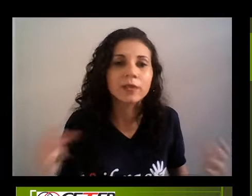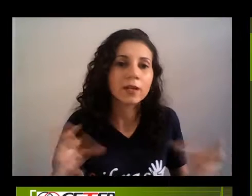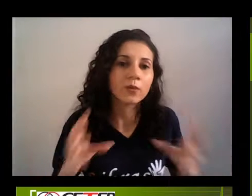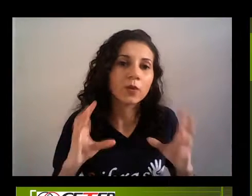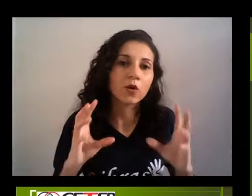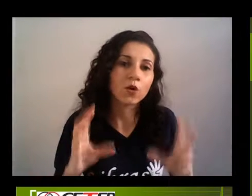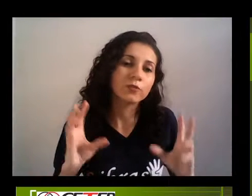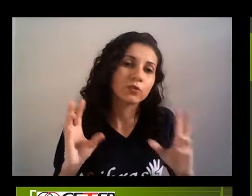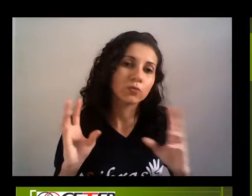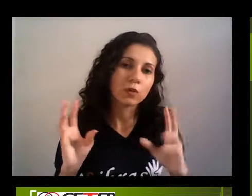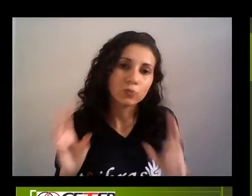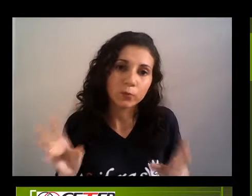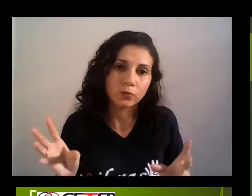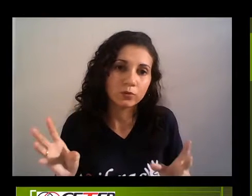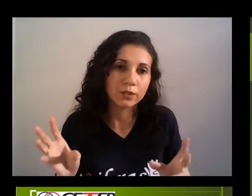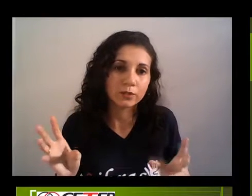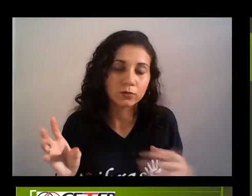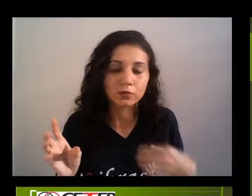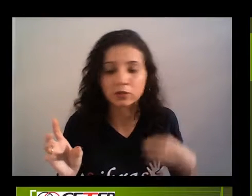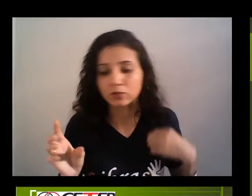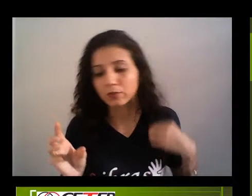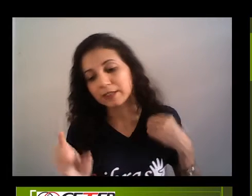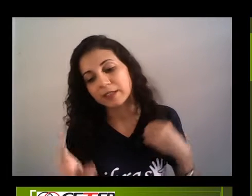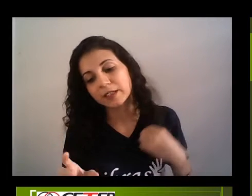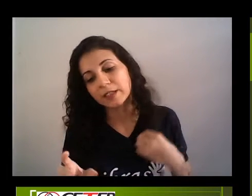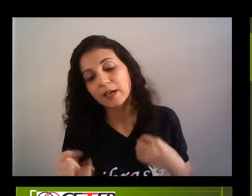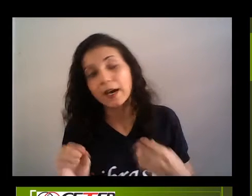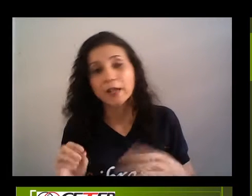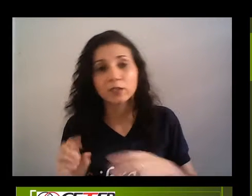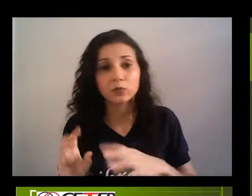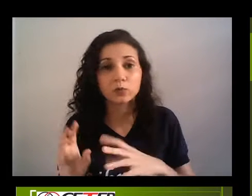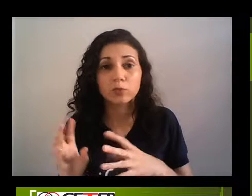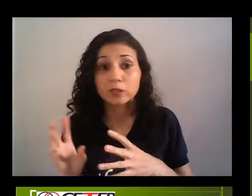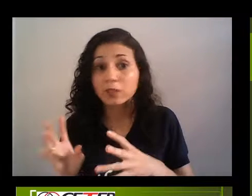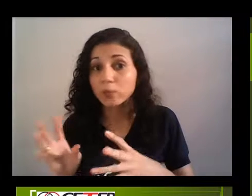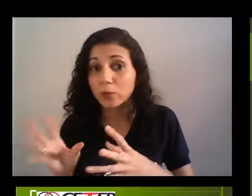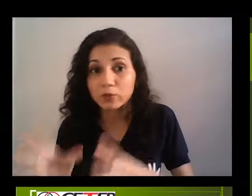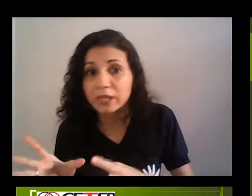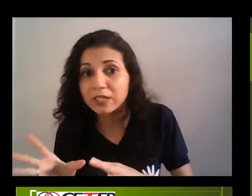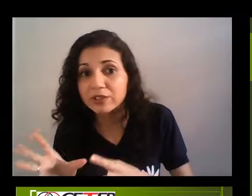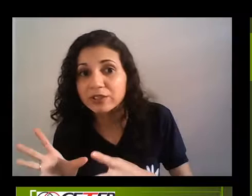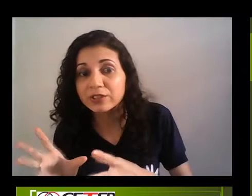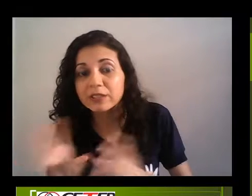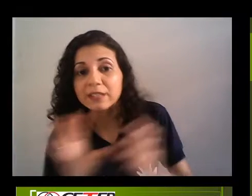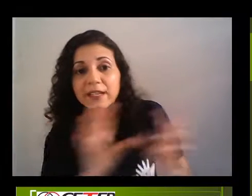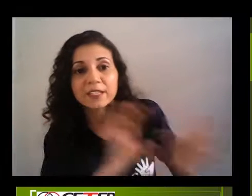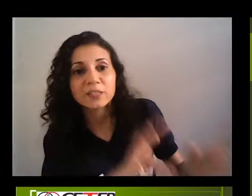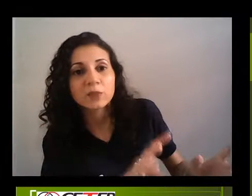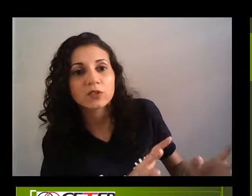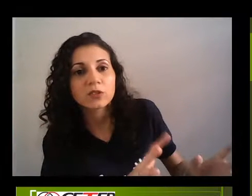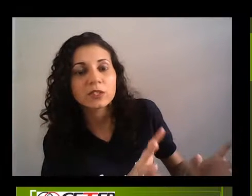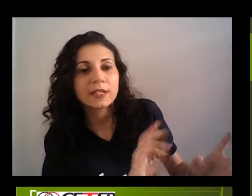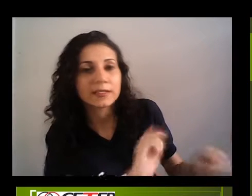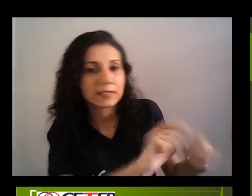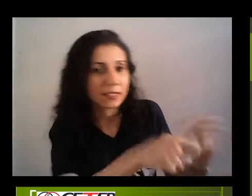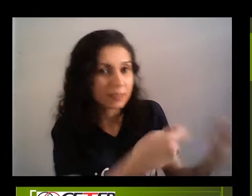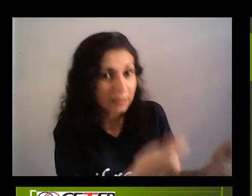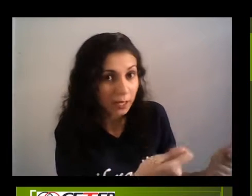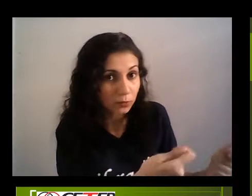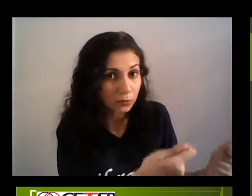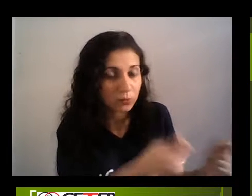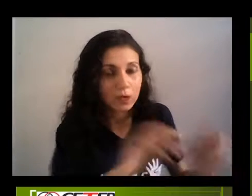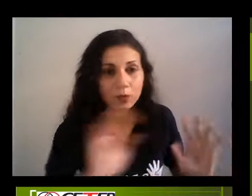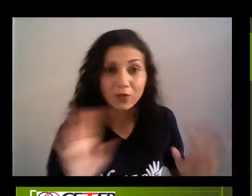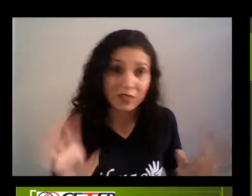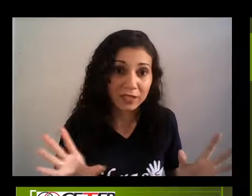não é uma cópia visual do português, ou seja, não quer dizer que, então tudo que tem no português tem na Libras, só que é